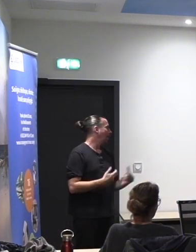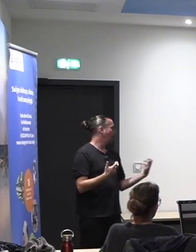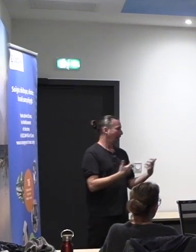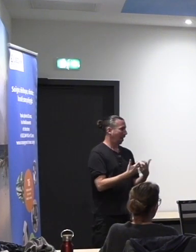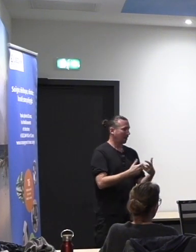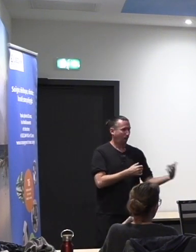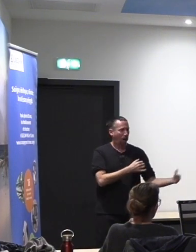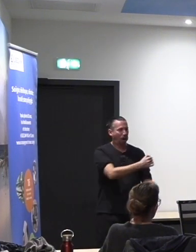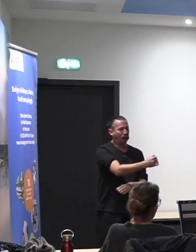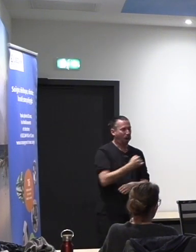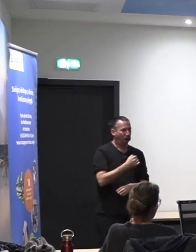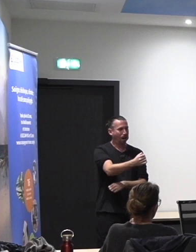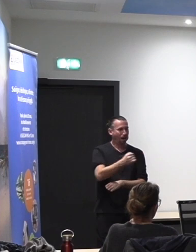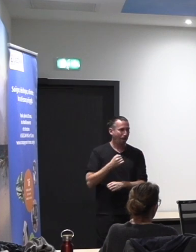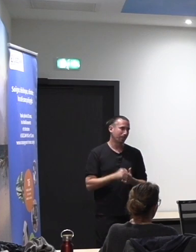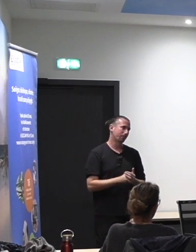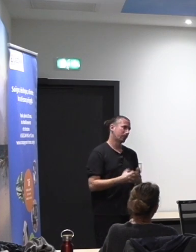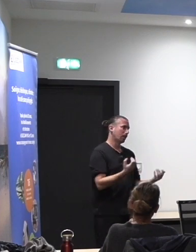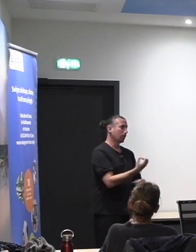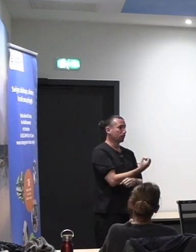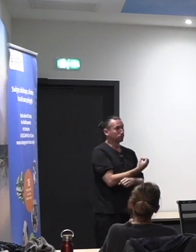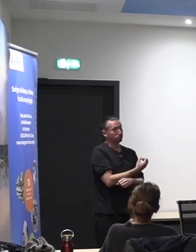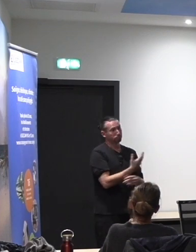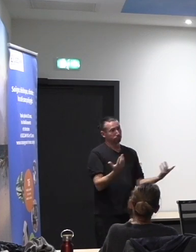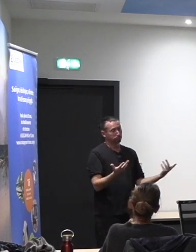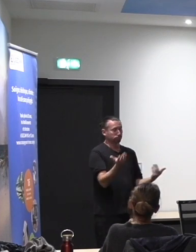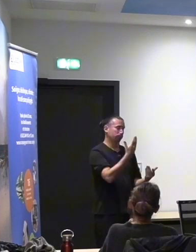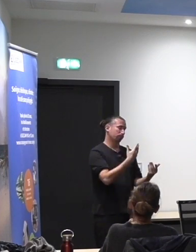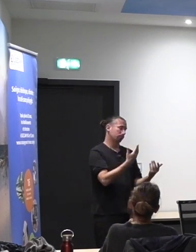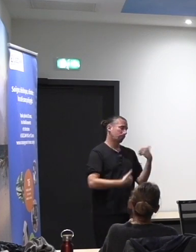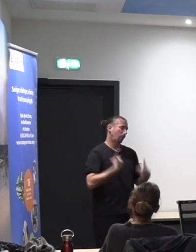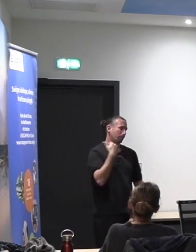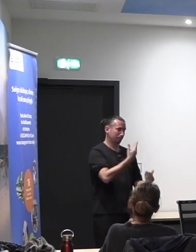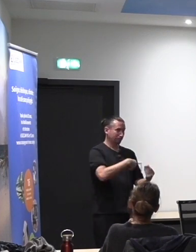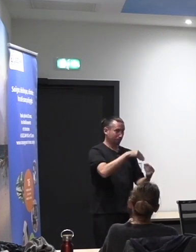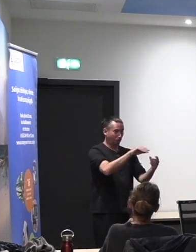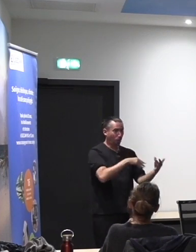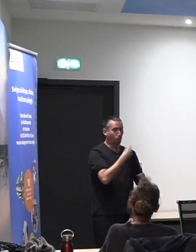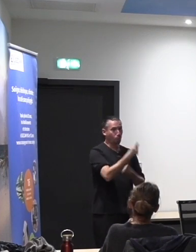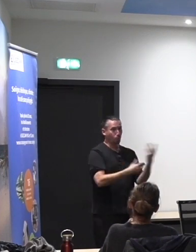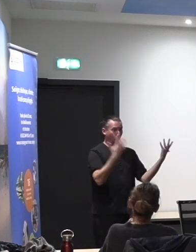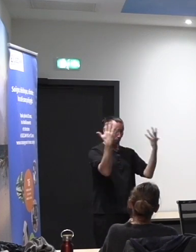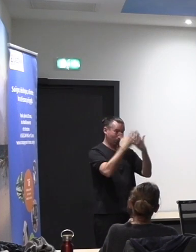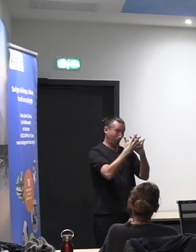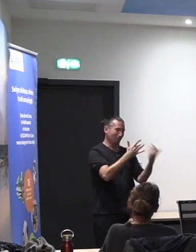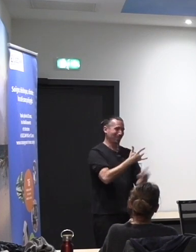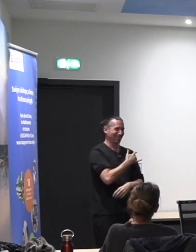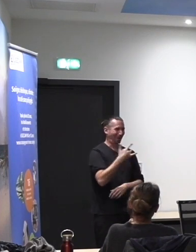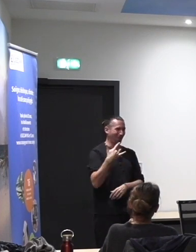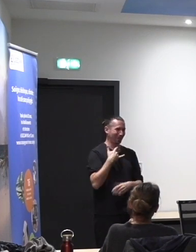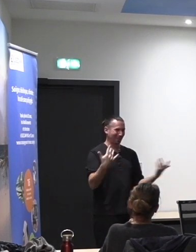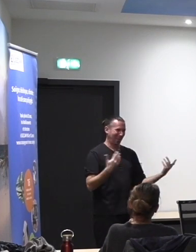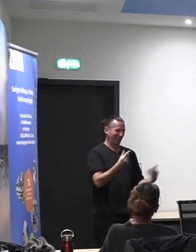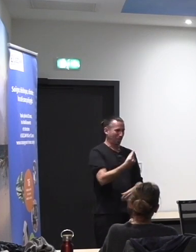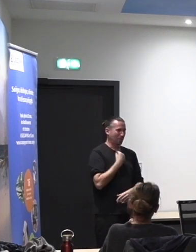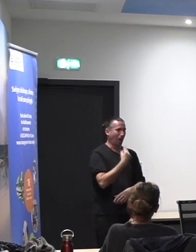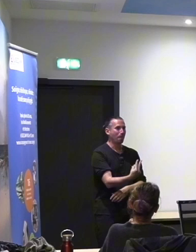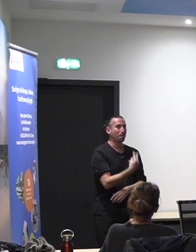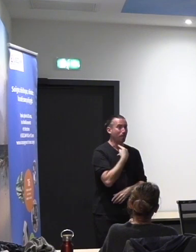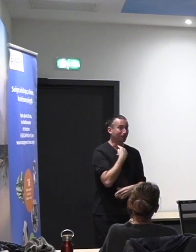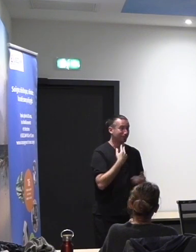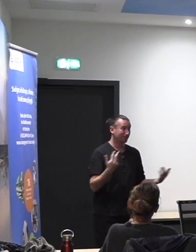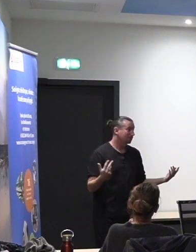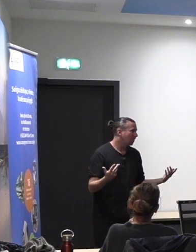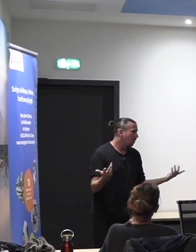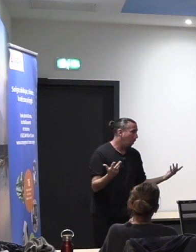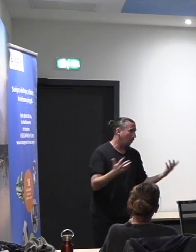veut, polyhandicap ou trouble de santé invalidant, ce qui veut strictement rien dire. Qu'est-ce que c'est qu'un trouble de santé